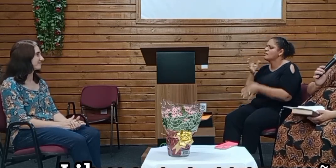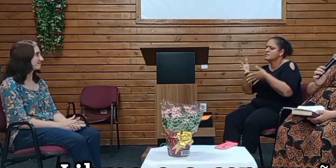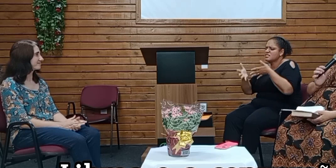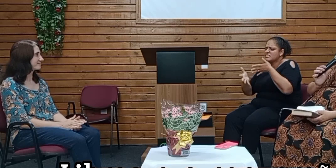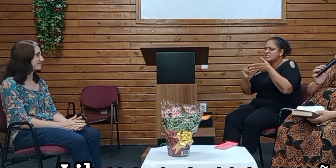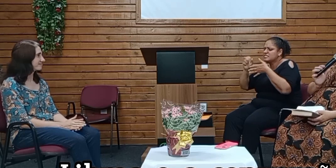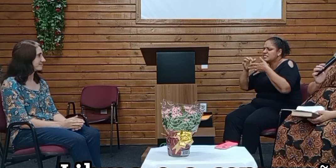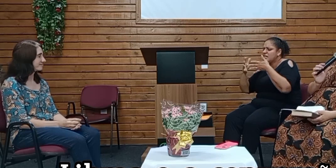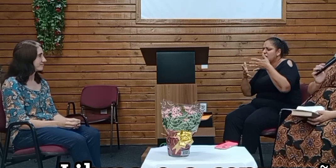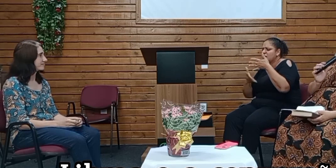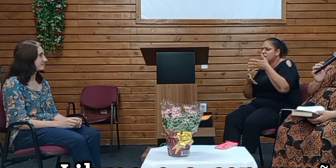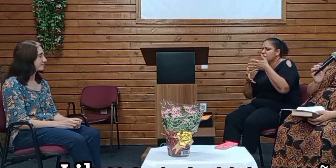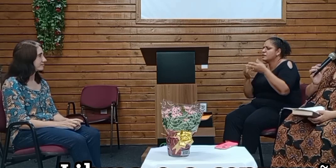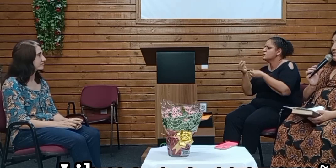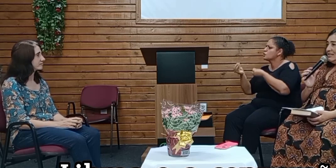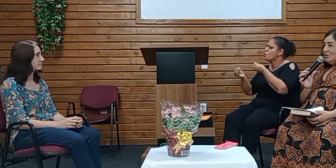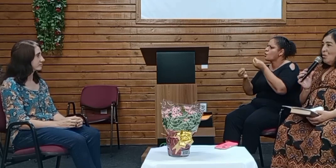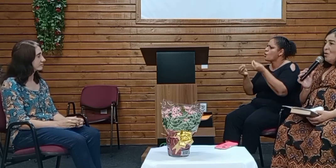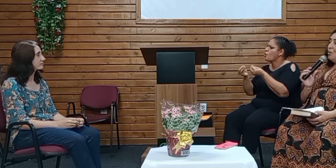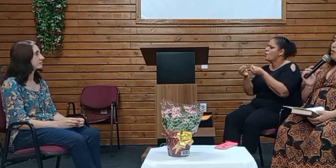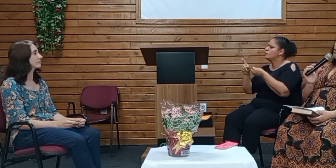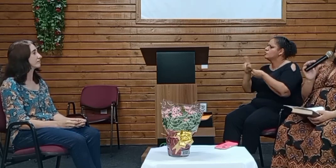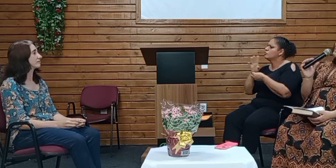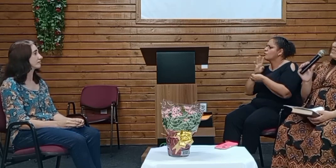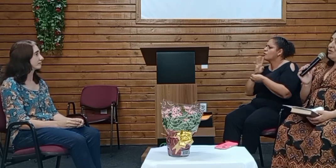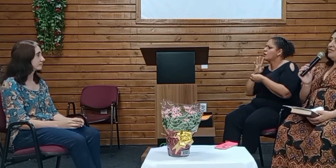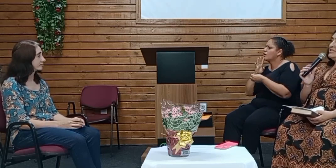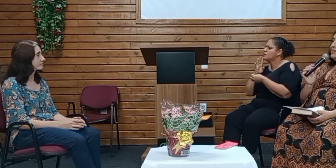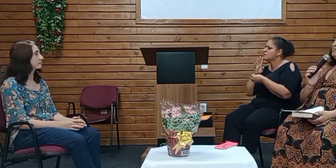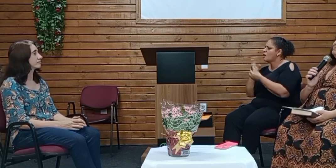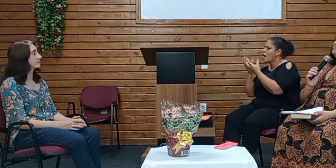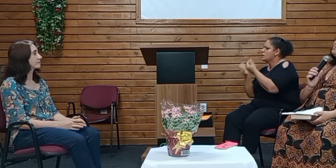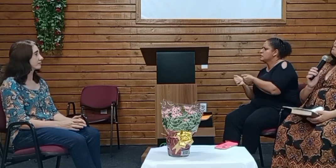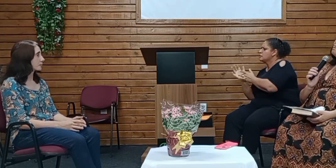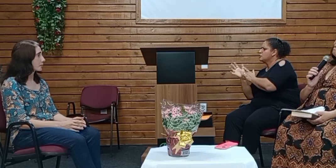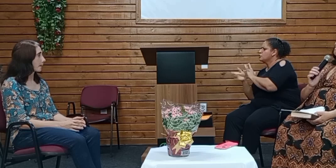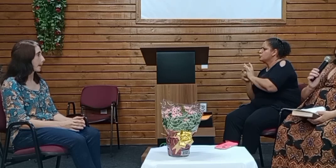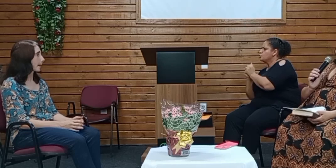apareceu Libras? Foi junto com a tua conversão ou antes da conversão?